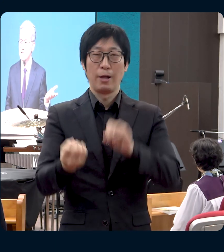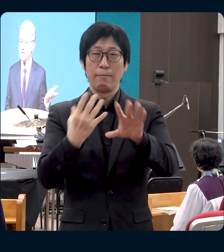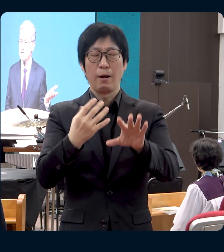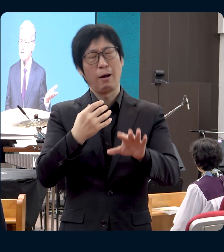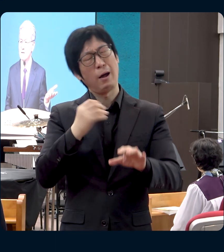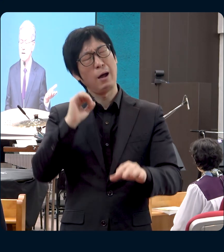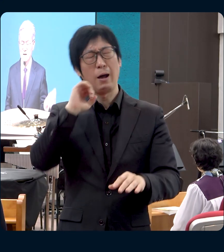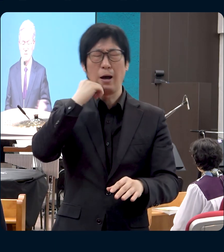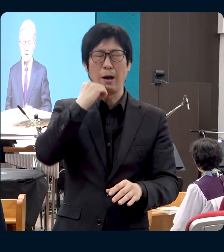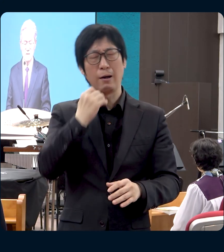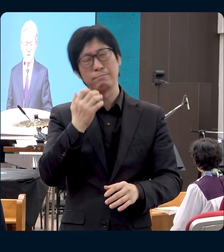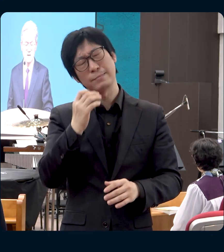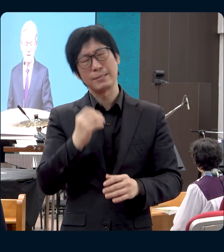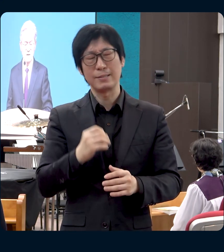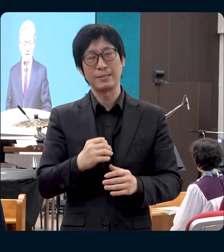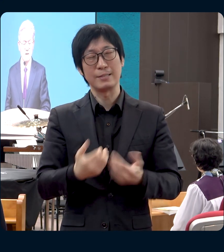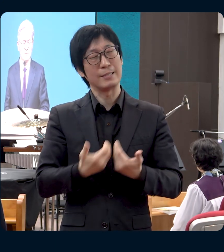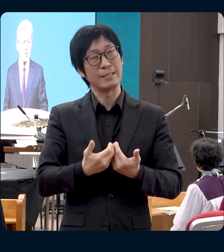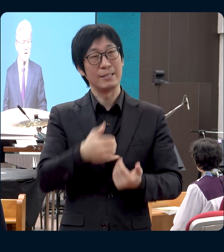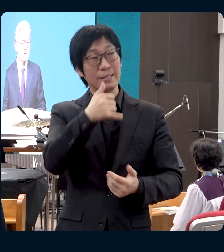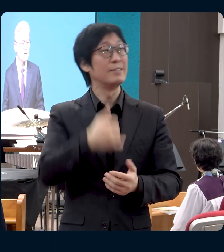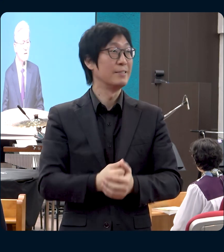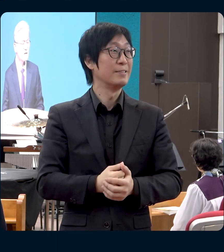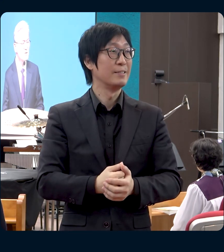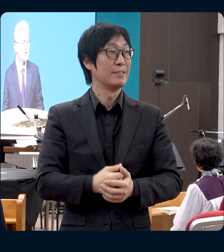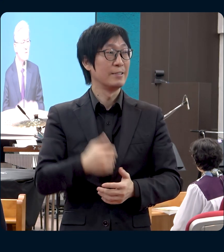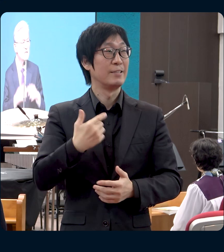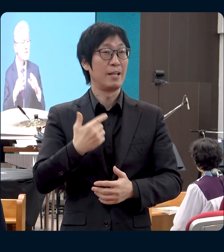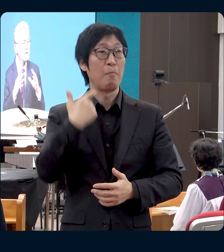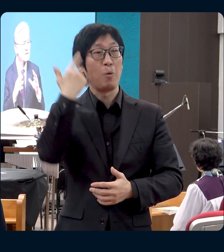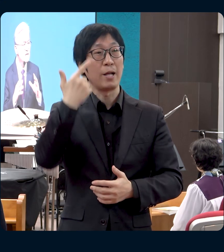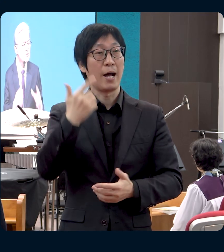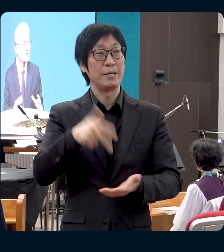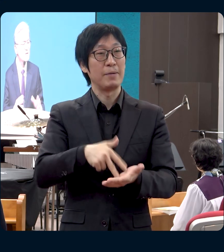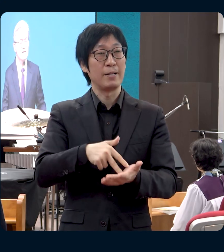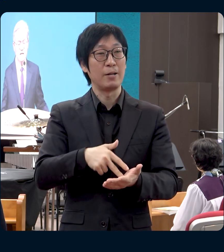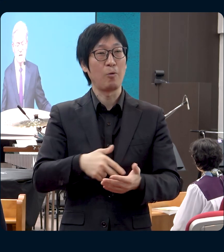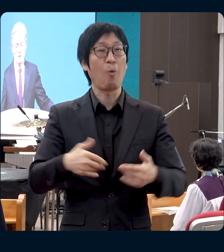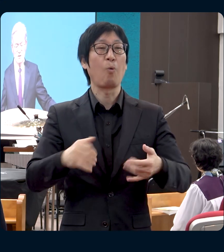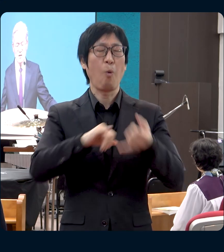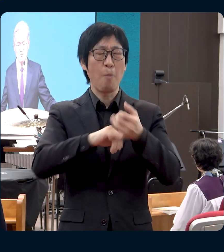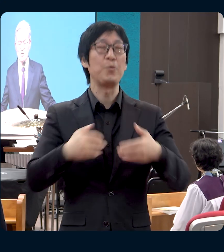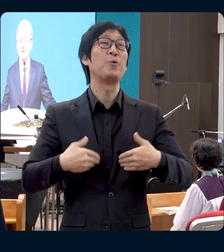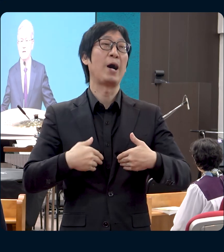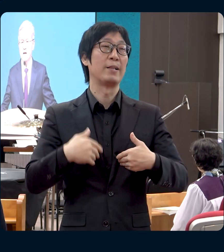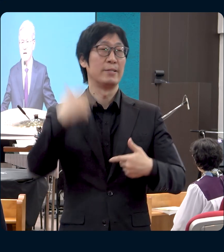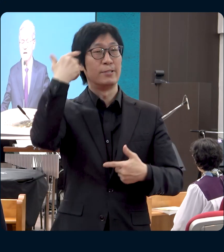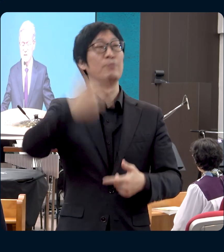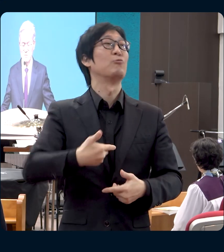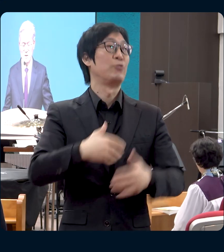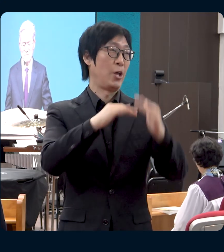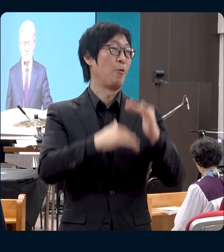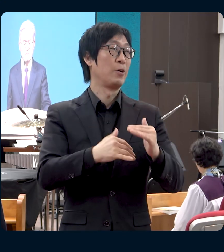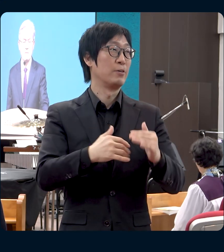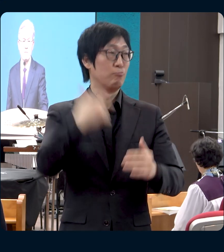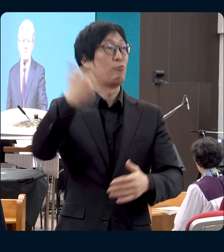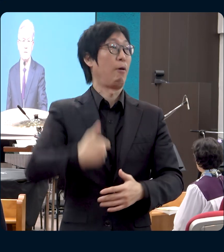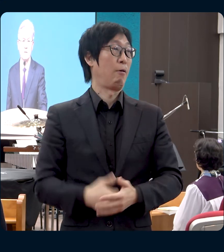사실은 하지만 목회자들한테는 정말 실제적인 그런 질문을 하나